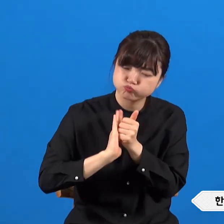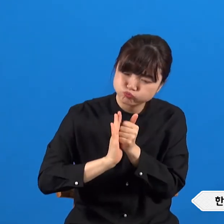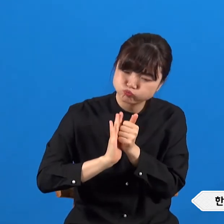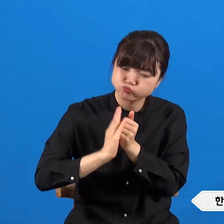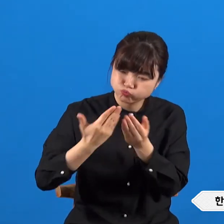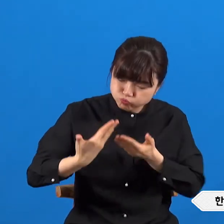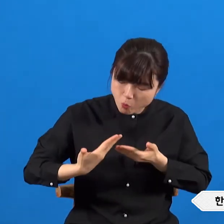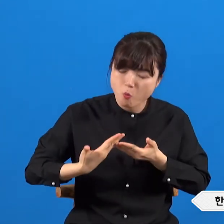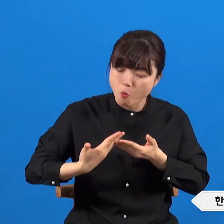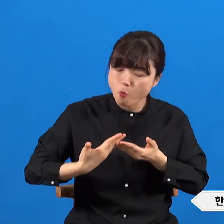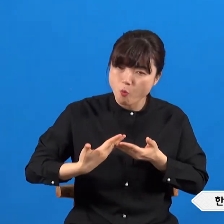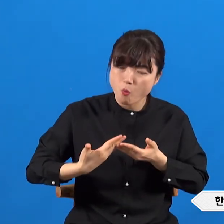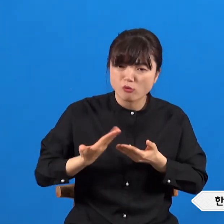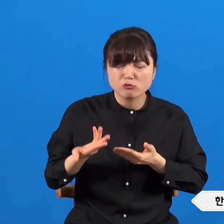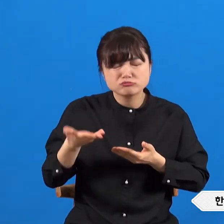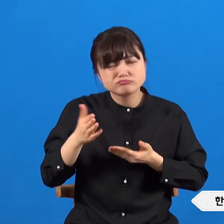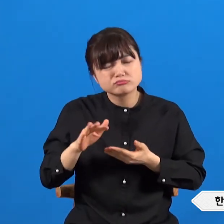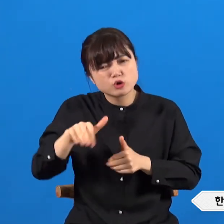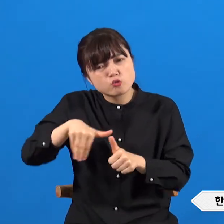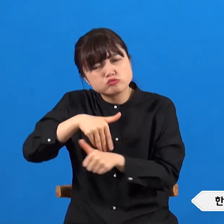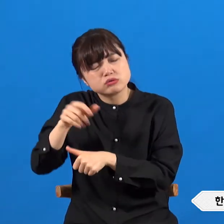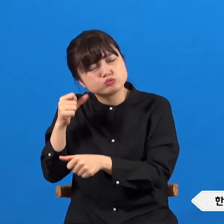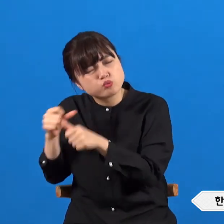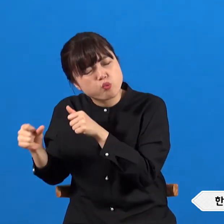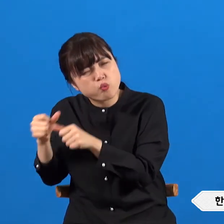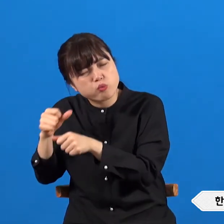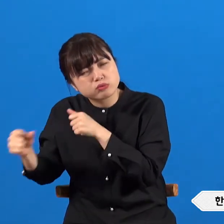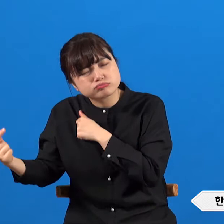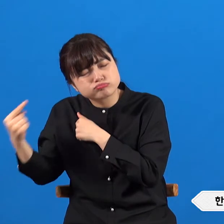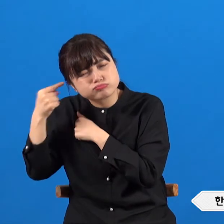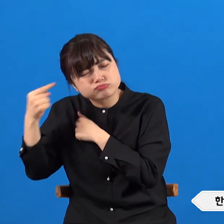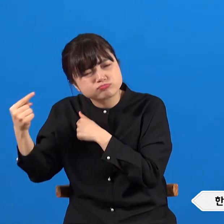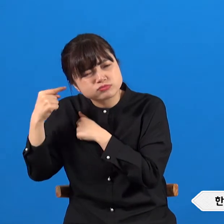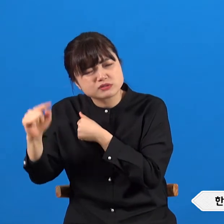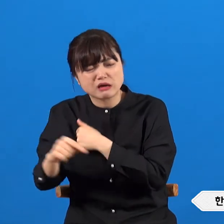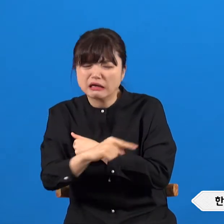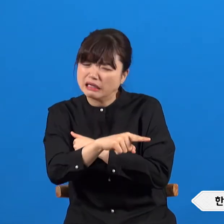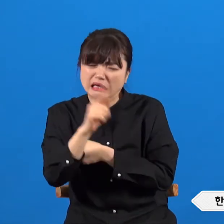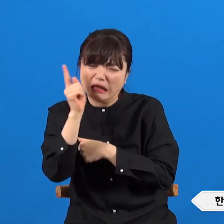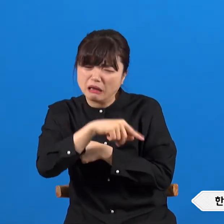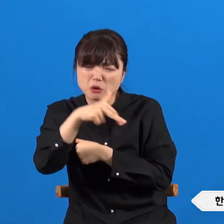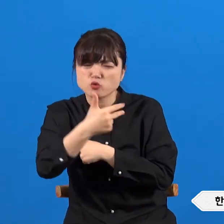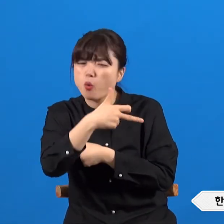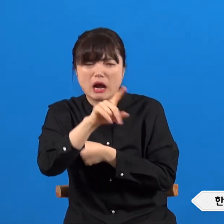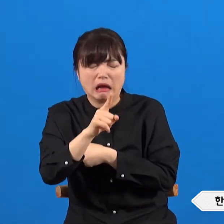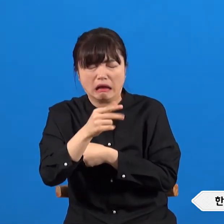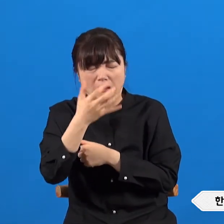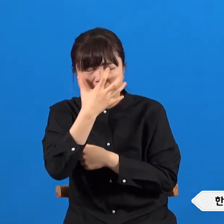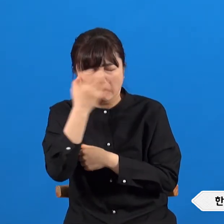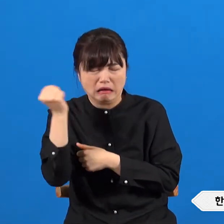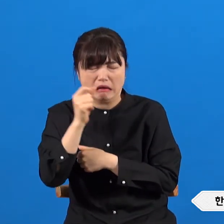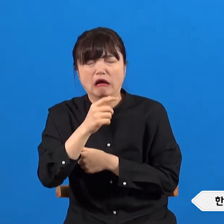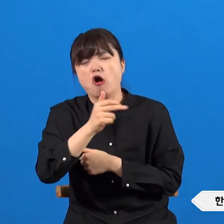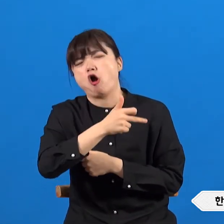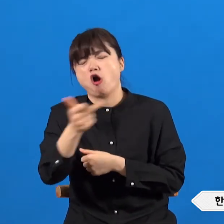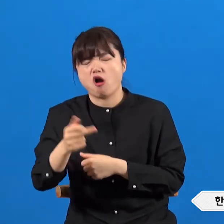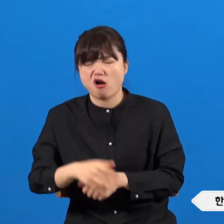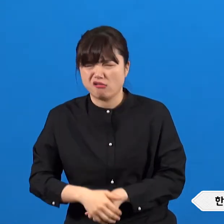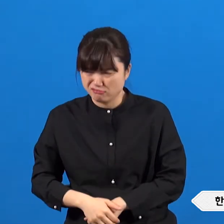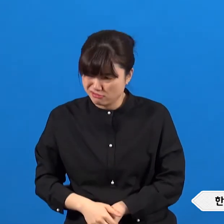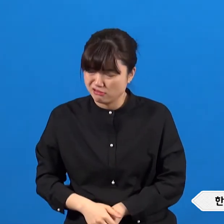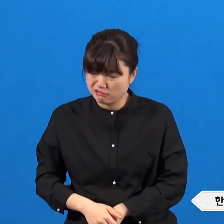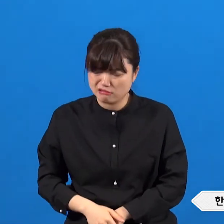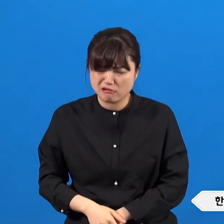젊은입니다. 그런데 자꾸 이런저런 좀 이상한 소문이 들려서 할머니는 내가